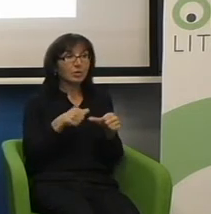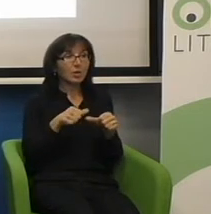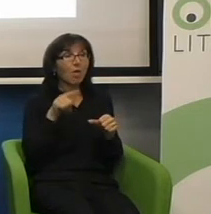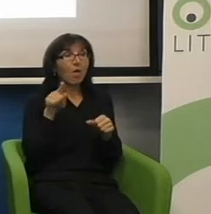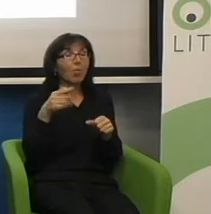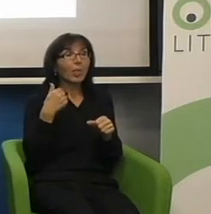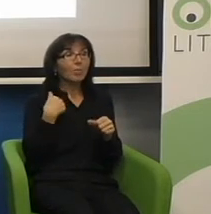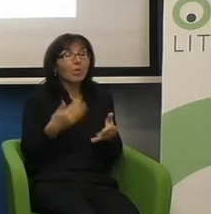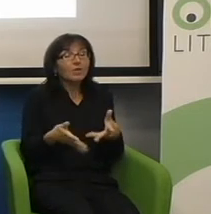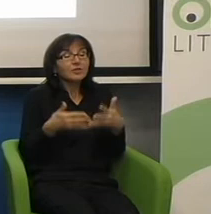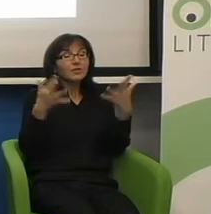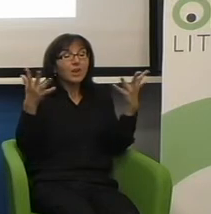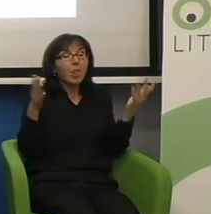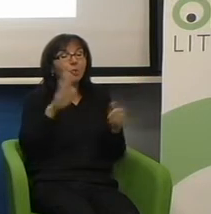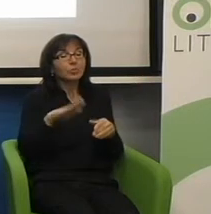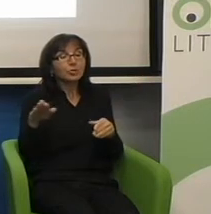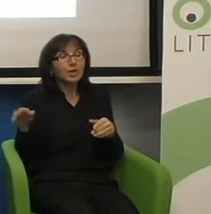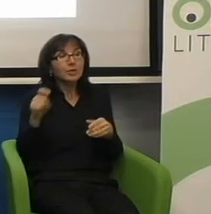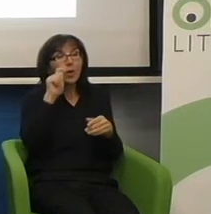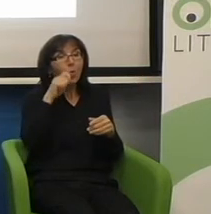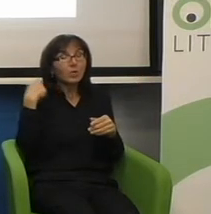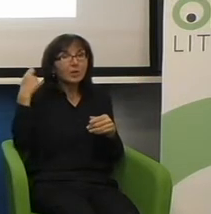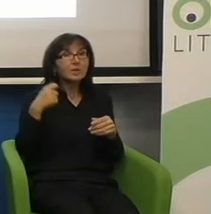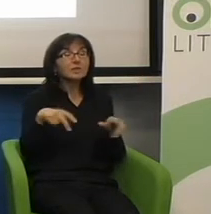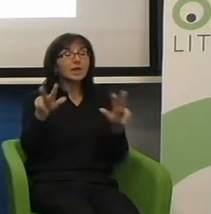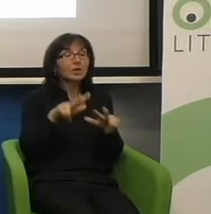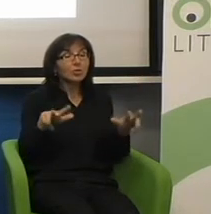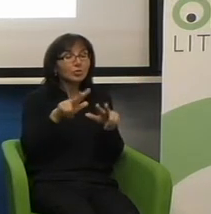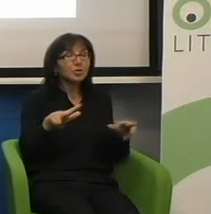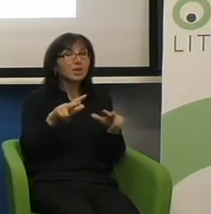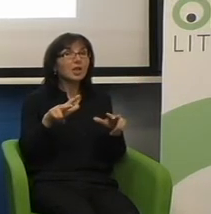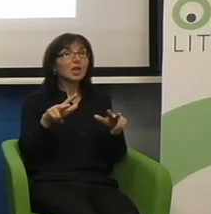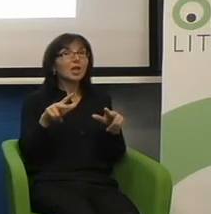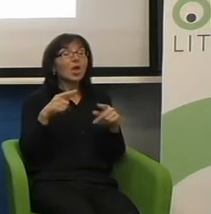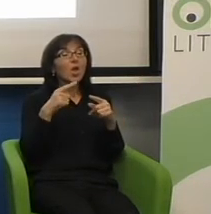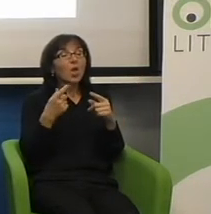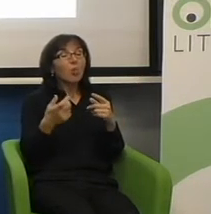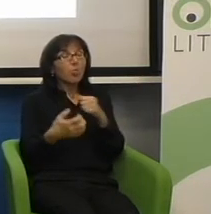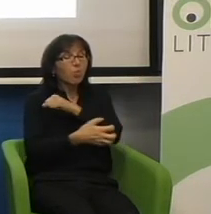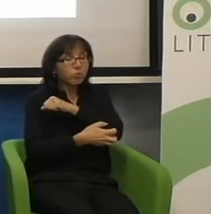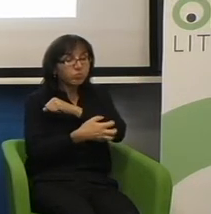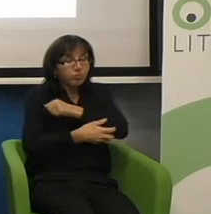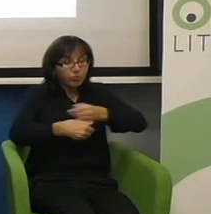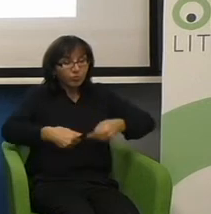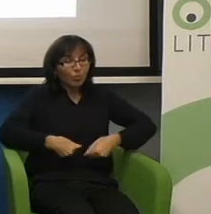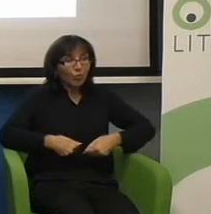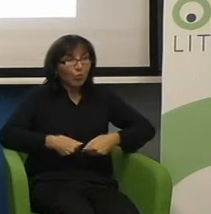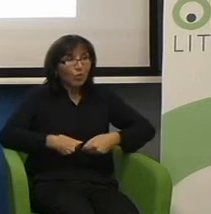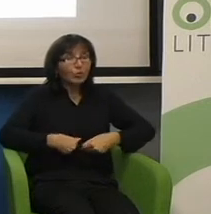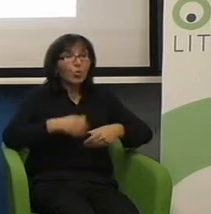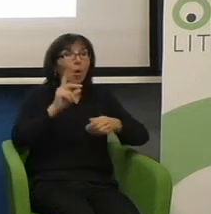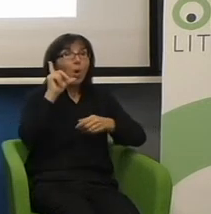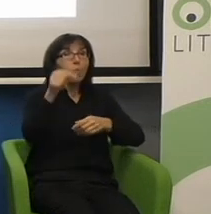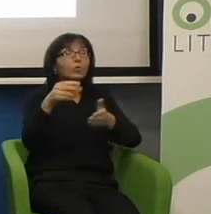ona była w wielodzietnej ukraińskiej rodzinie, która trochę przymierała głodem i poszła służyć do